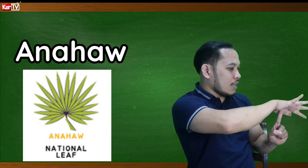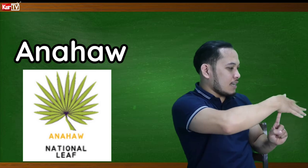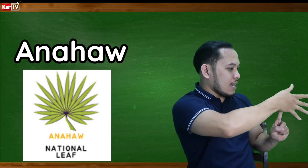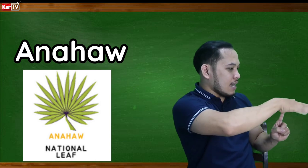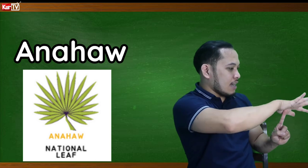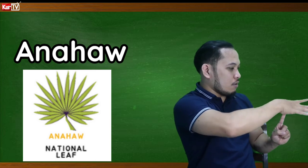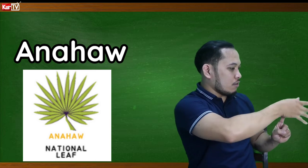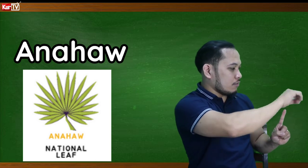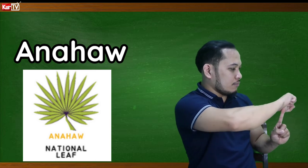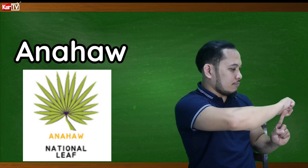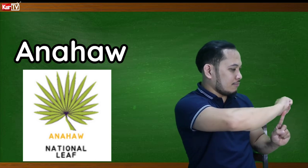Anahaw.